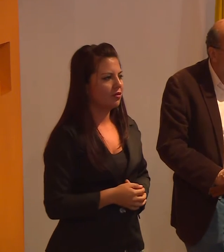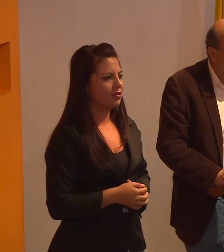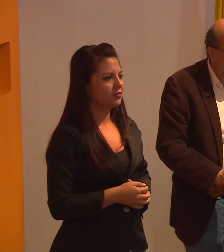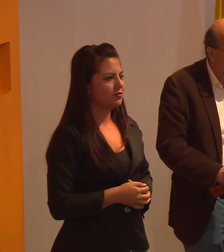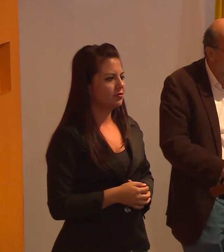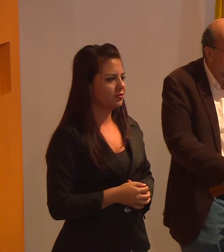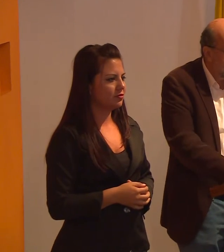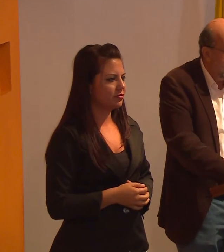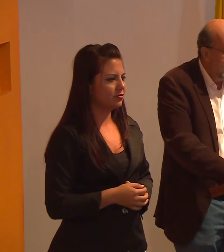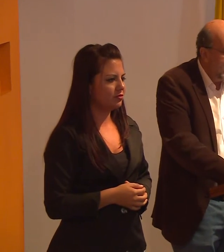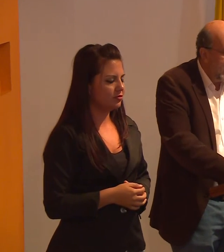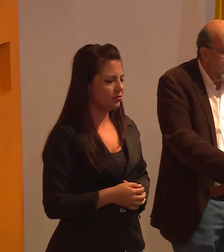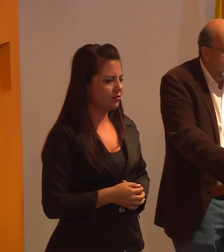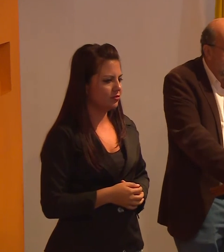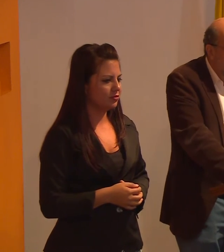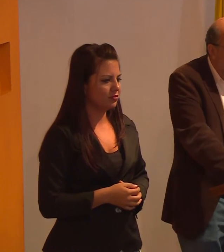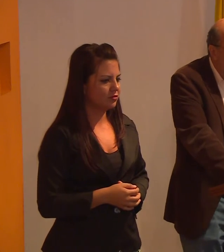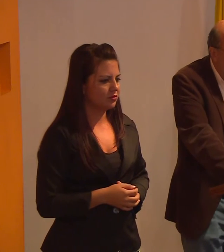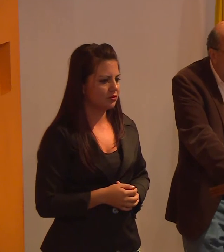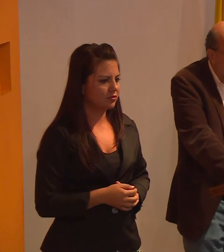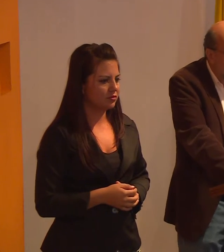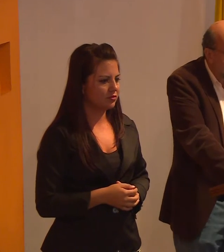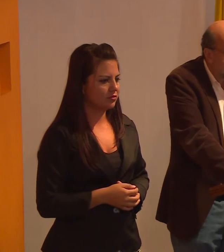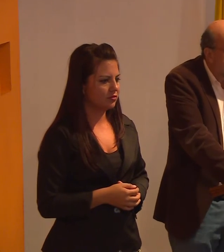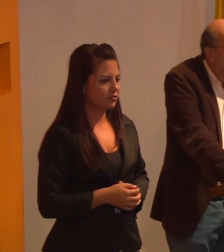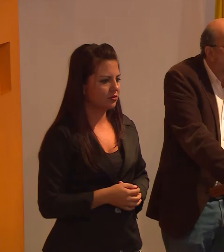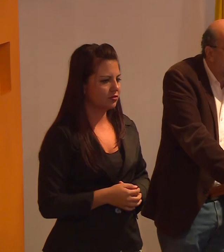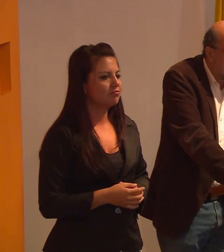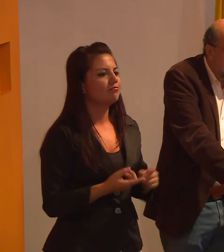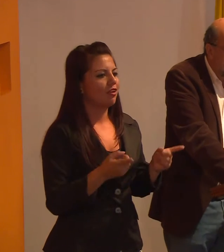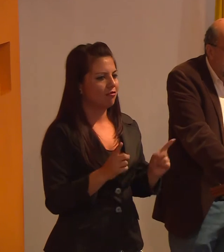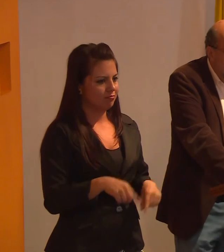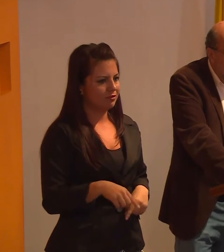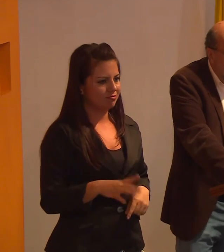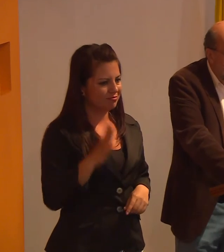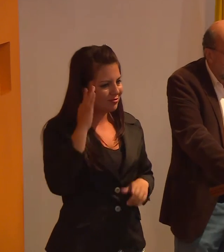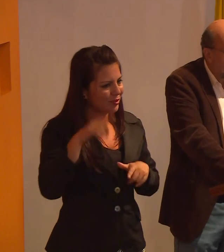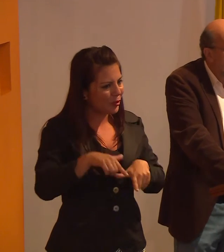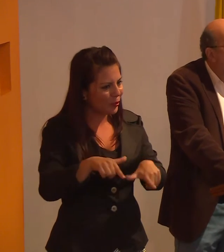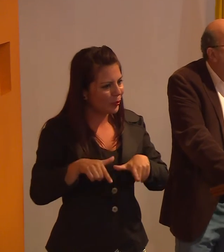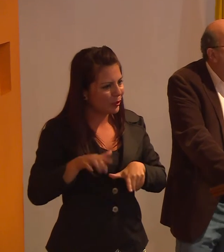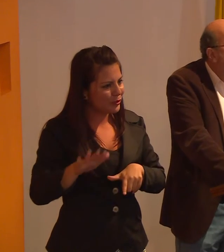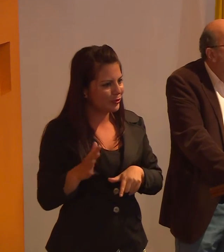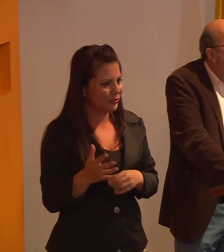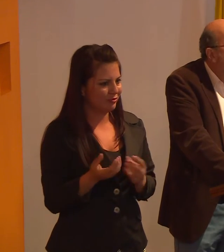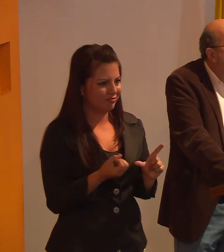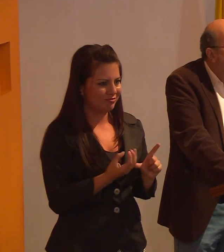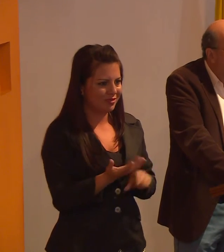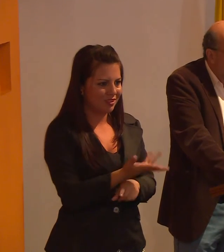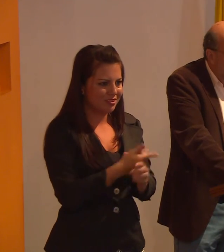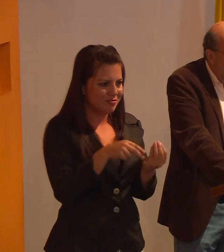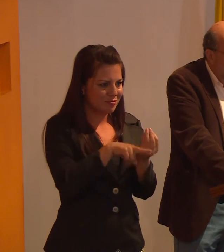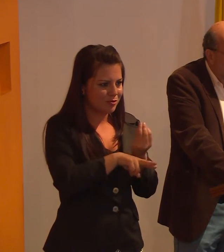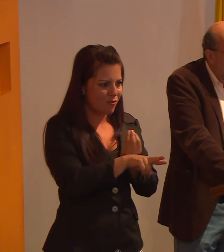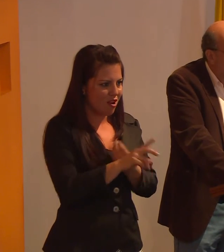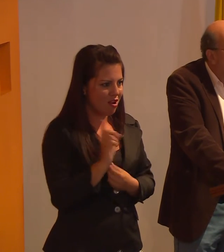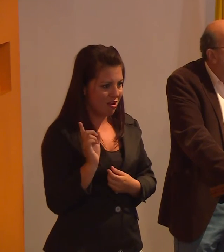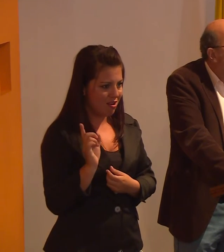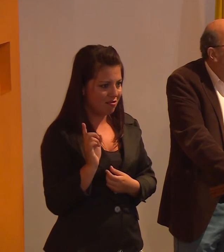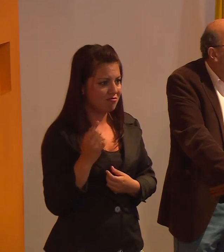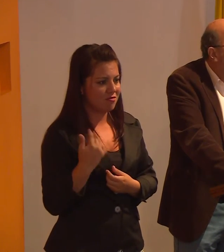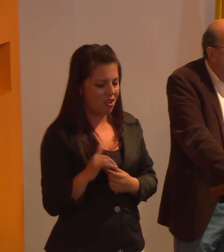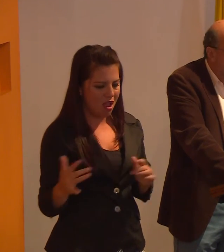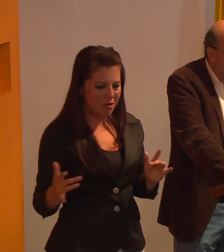Actuamos igualmente en las aulas de artes visuales, adecuando más de 500